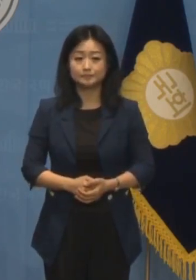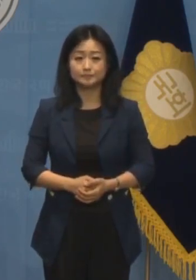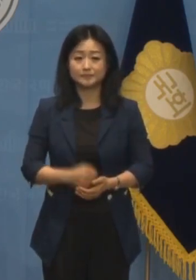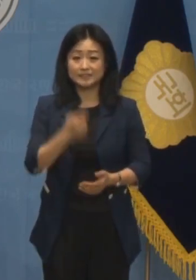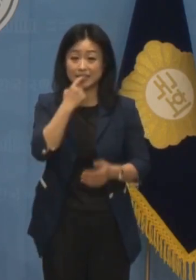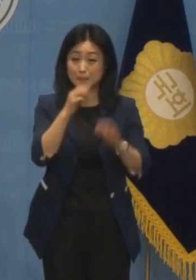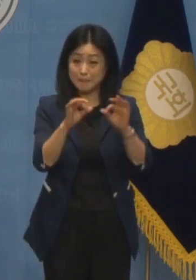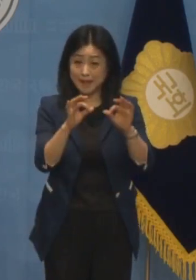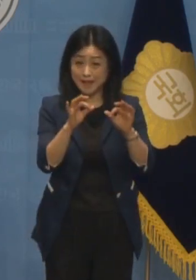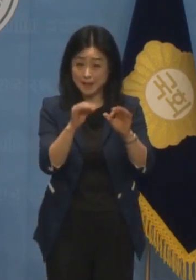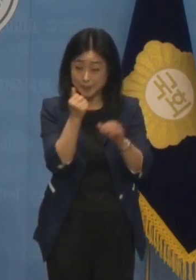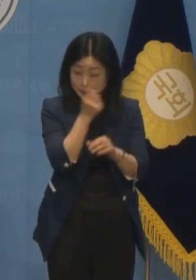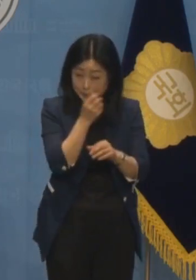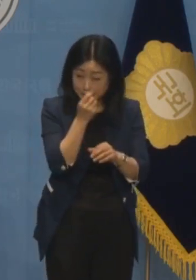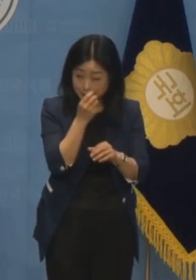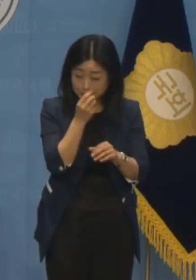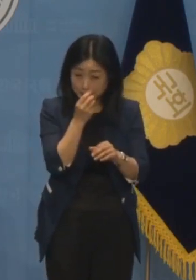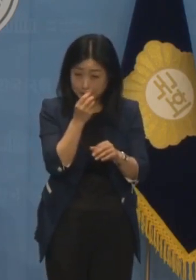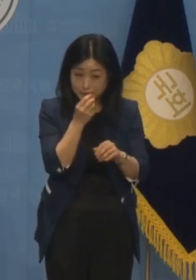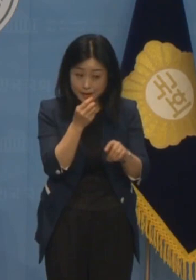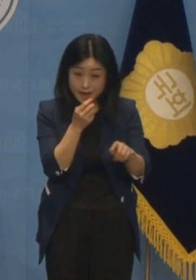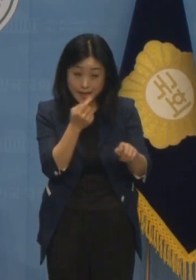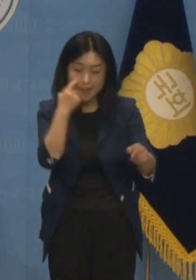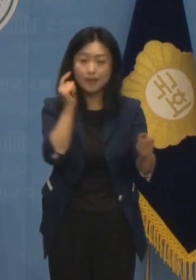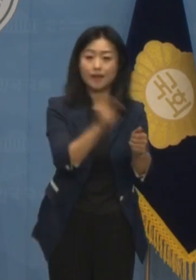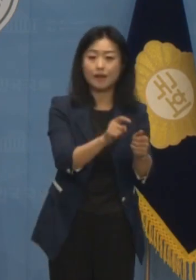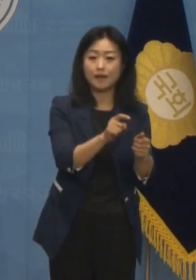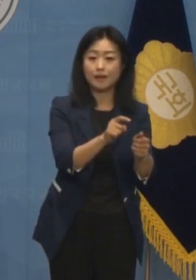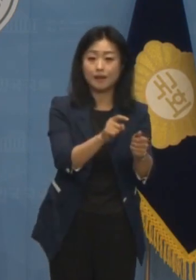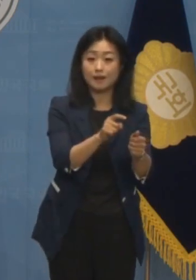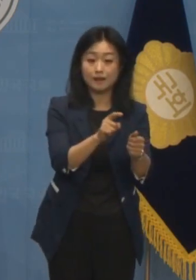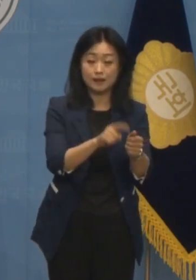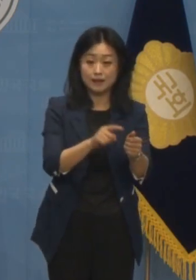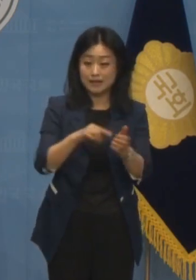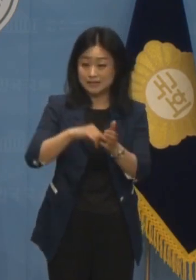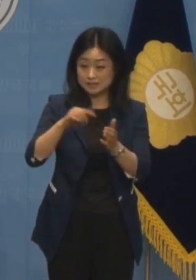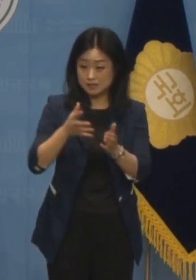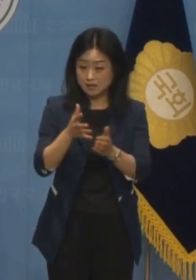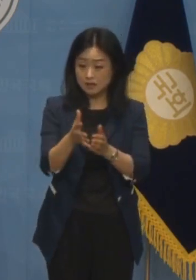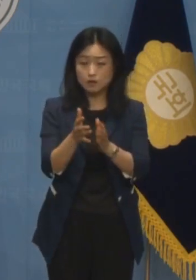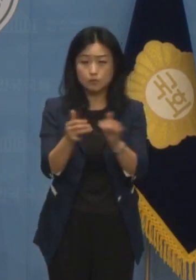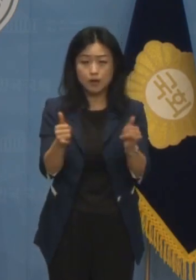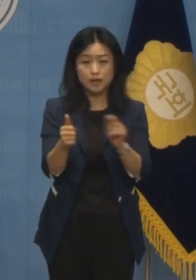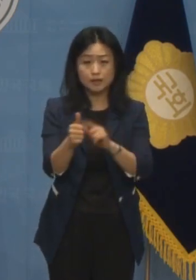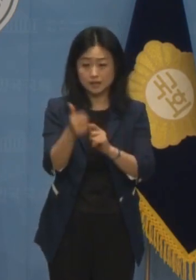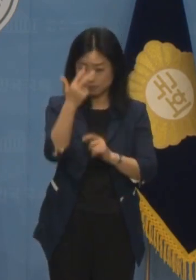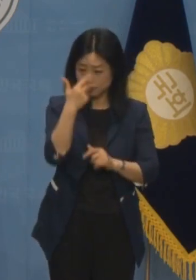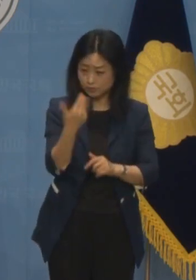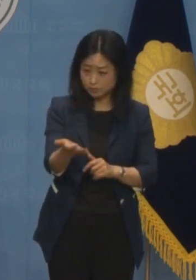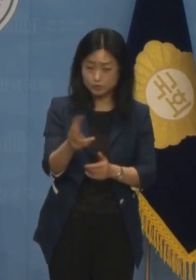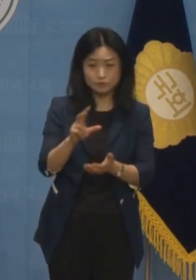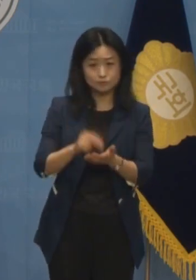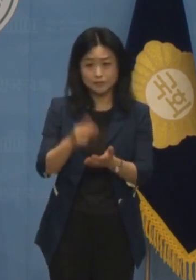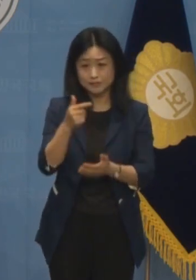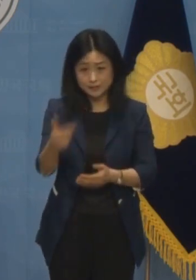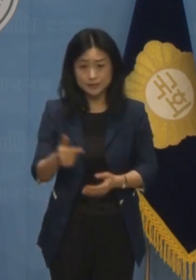마약밀수 세관 연루 의혹은 시간을 끌수록 정권의 립을 위협할